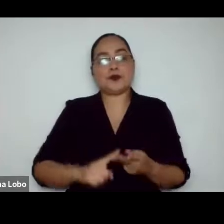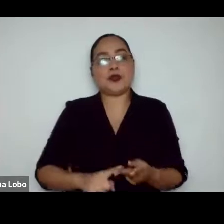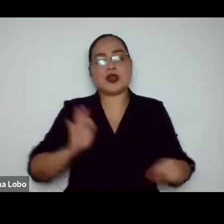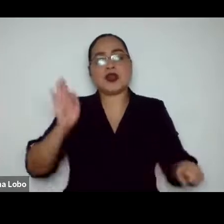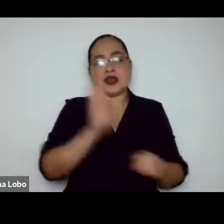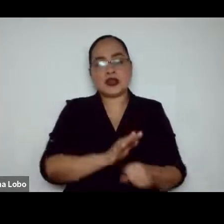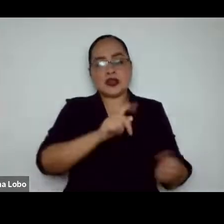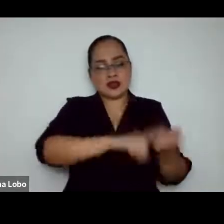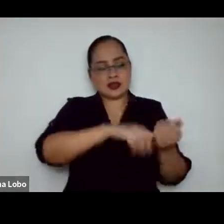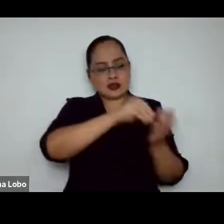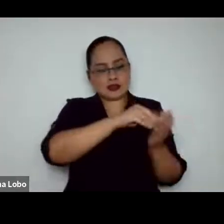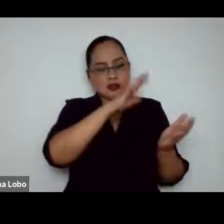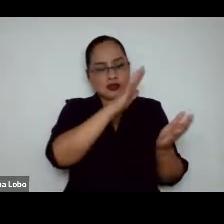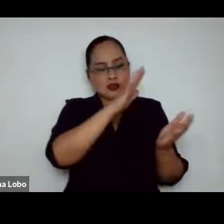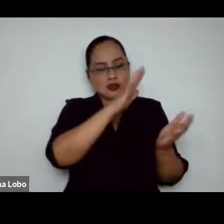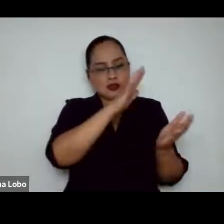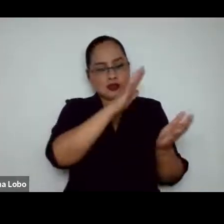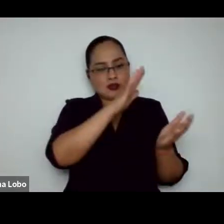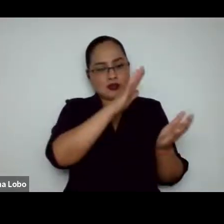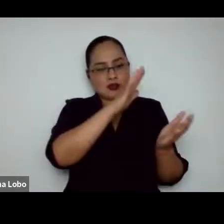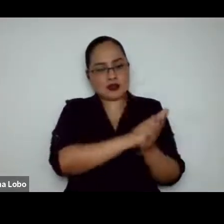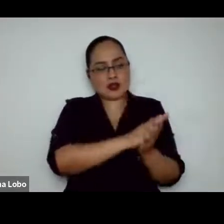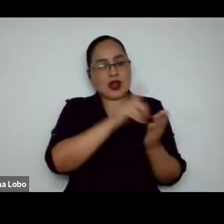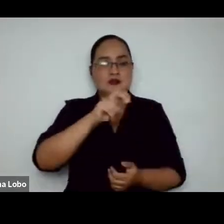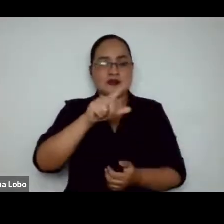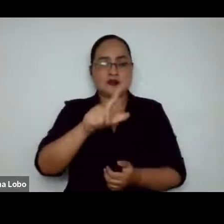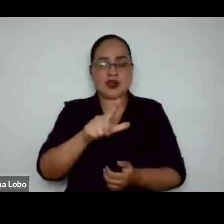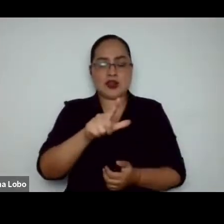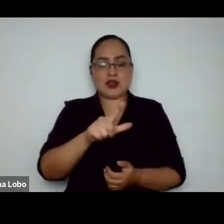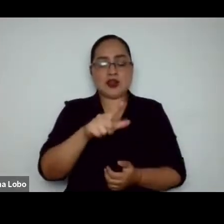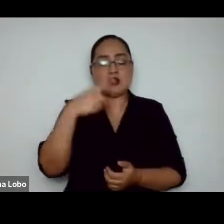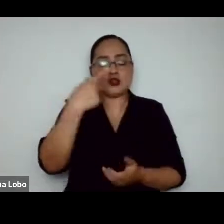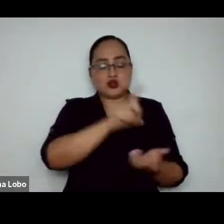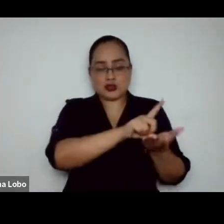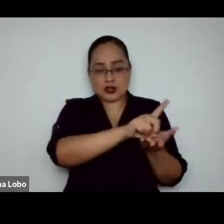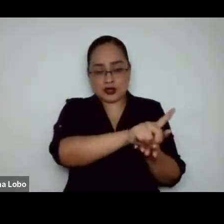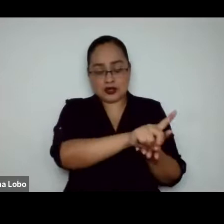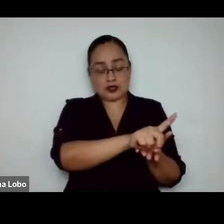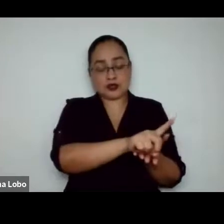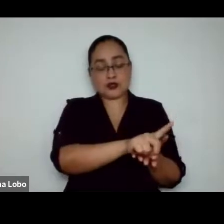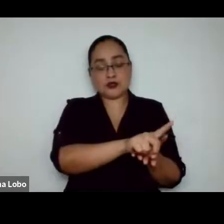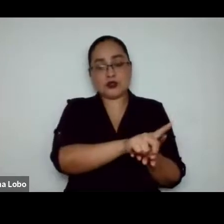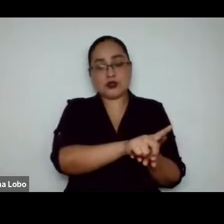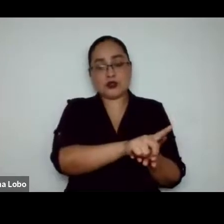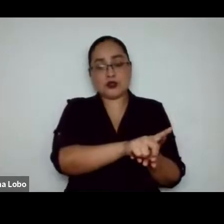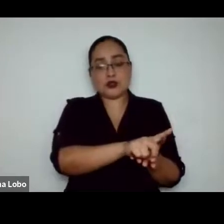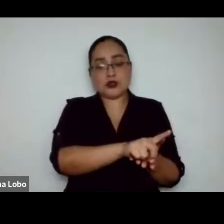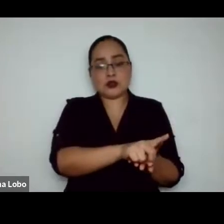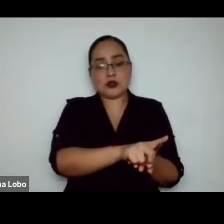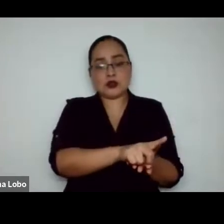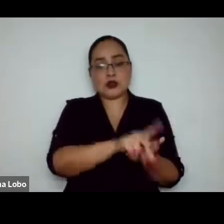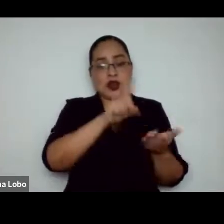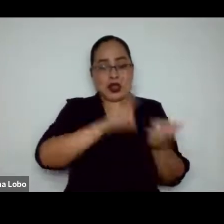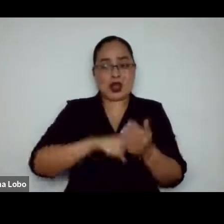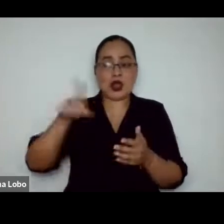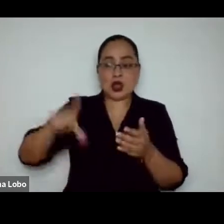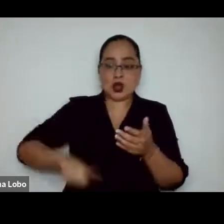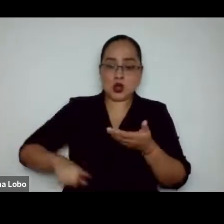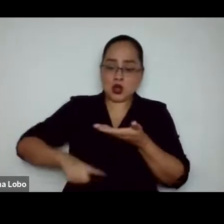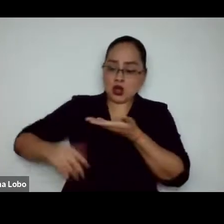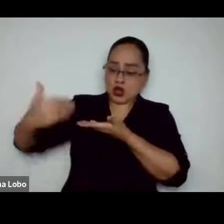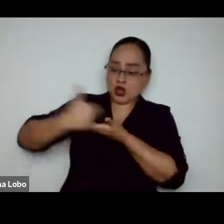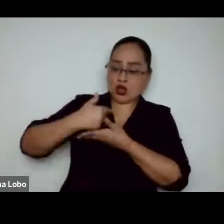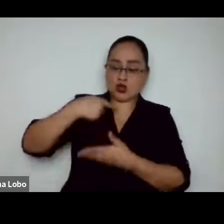libertades clásicas, las libertades civiles, los derechos civiles, de una esfera de no interferencia o de